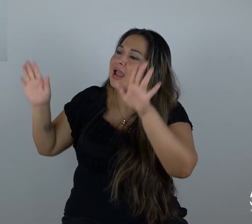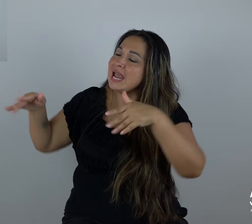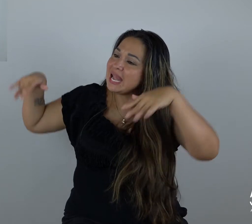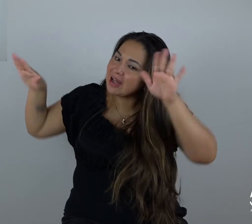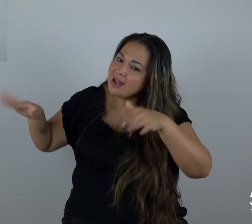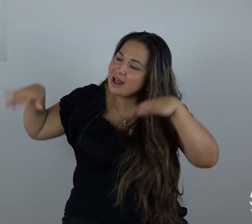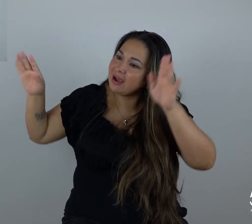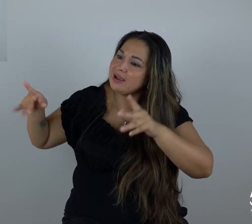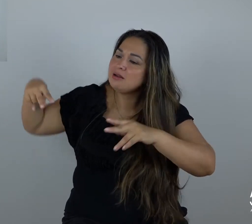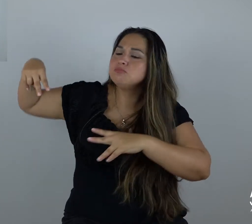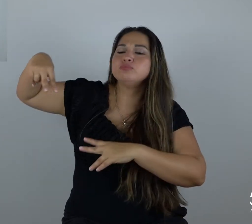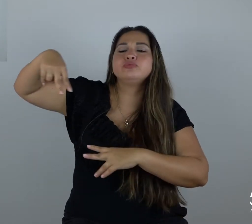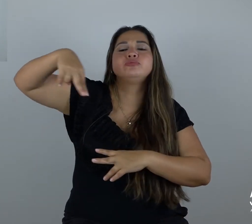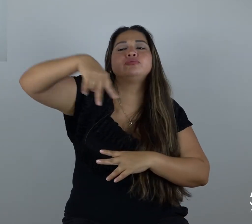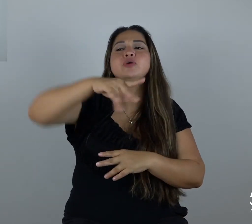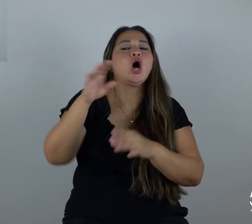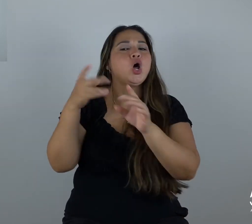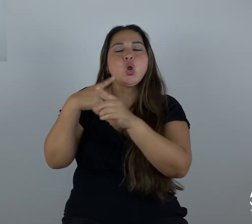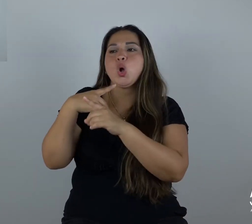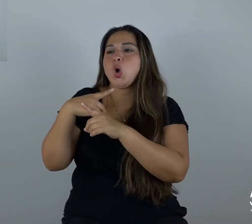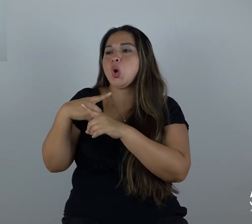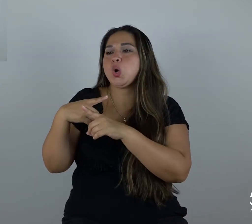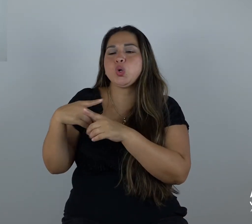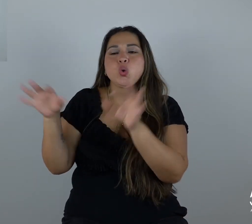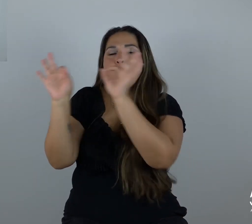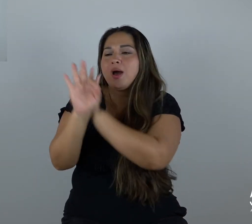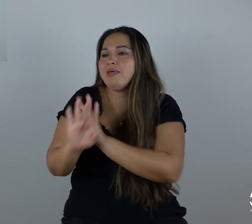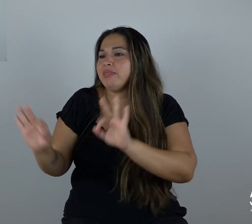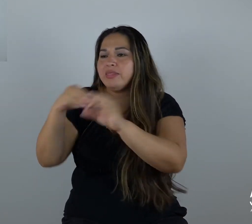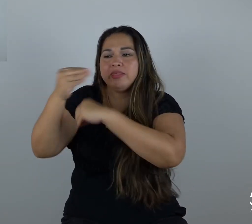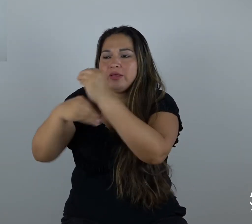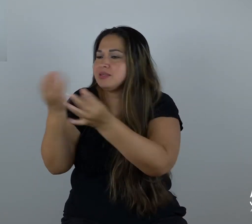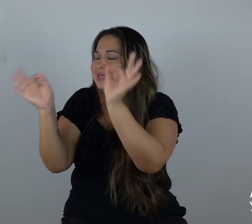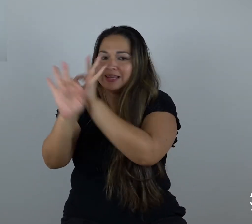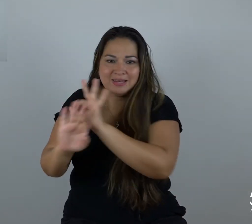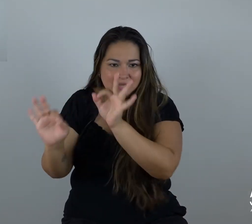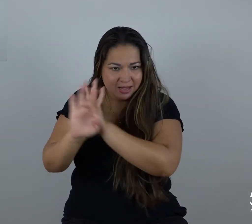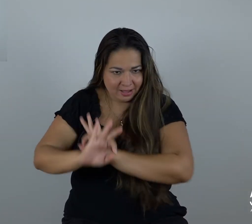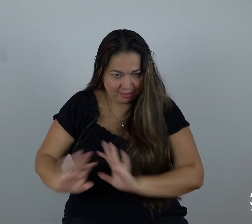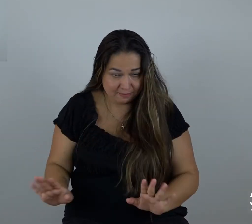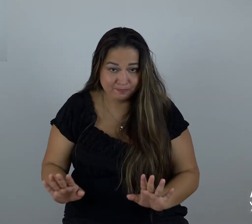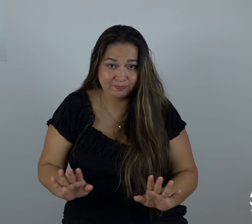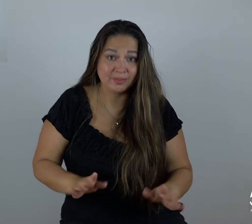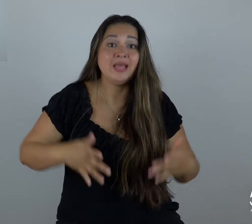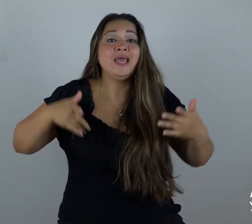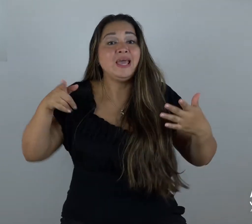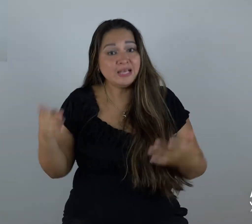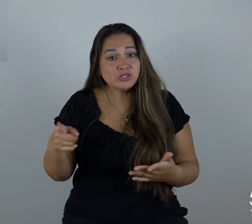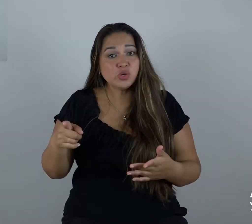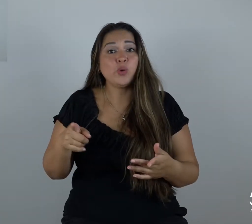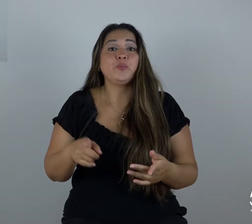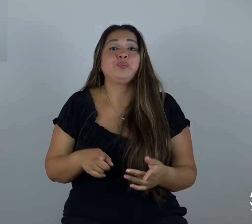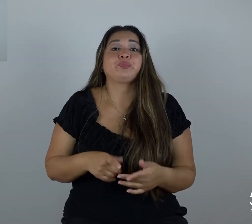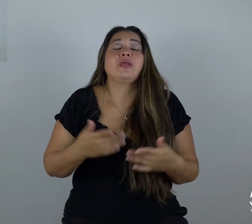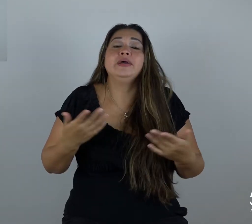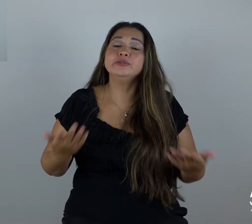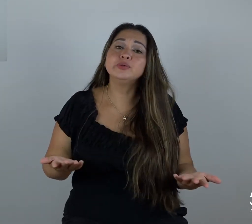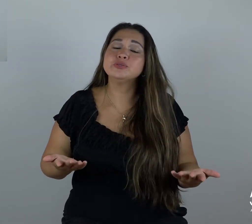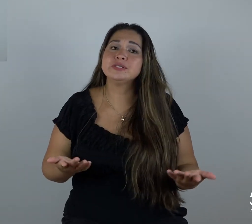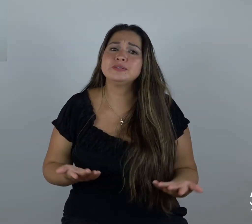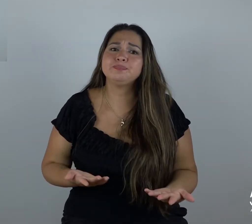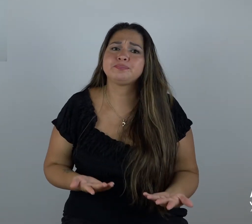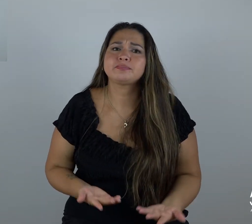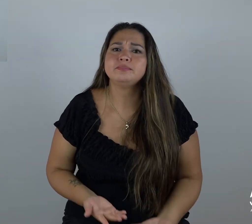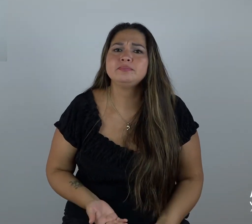toma el cordero, toma vino, toma pan, lo que nos está queriendo decir es: vamos a celebrar también la Pascua, porque